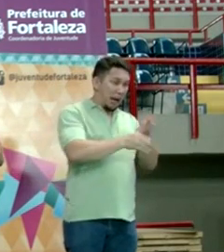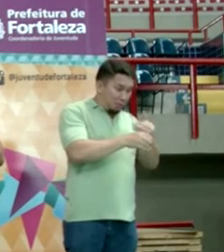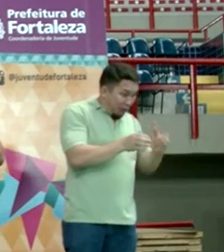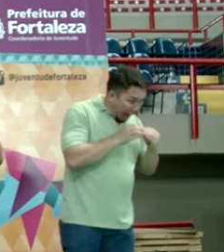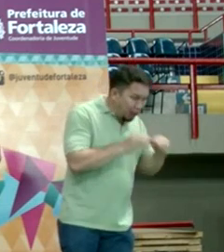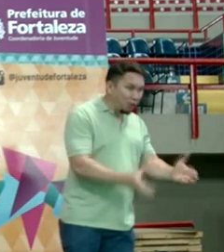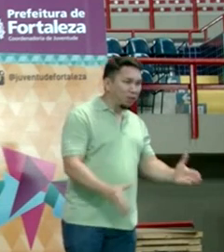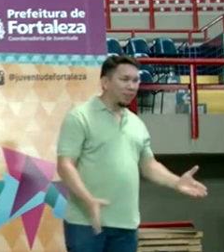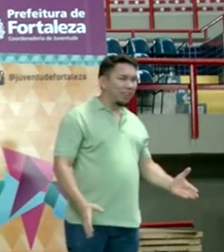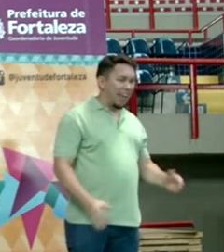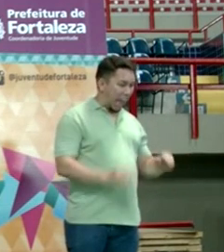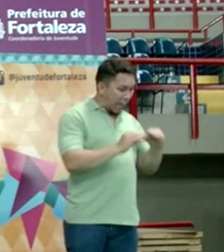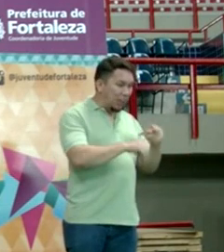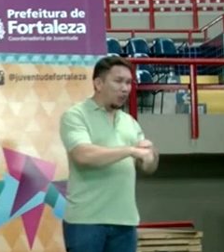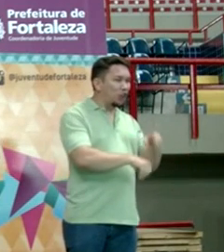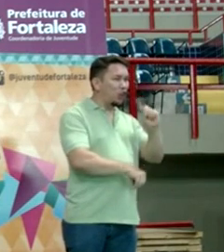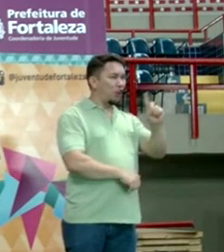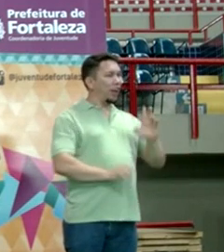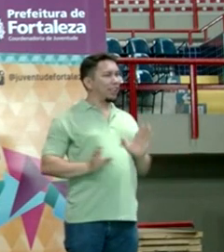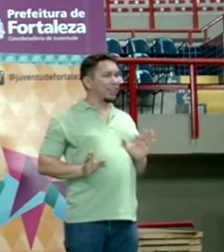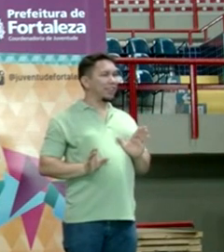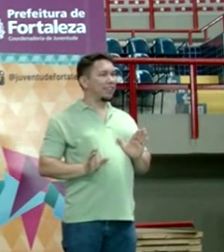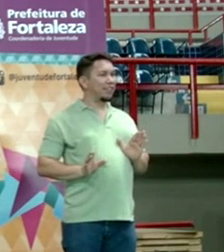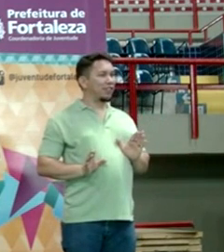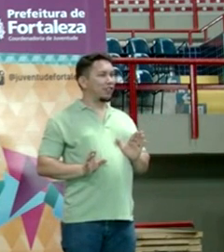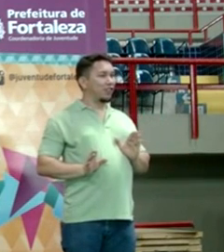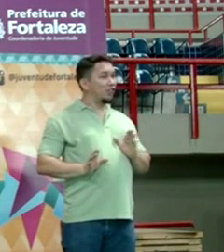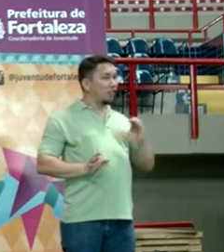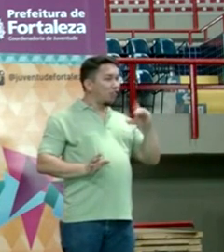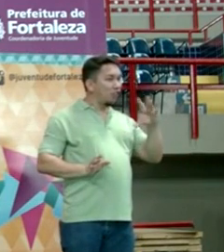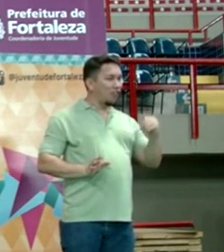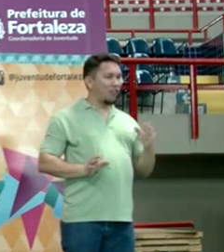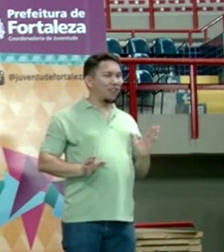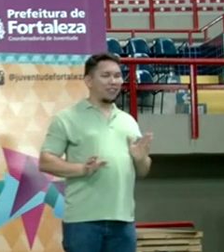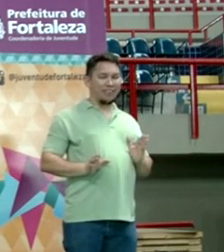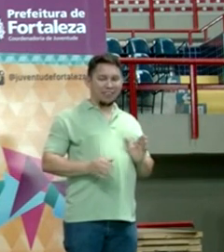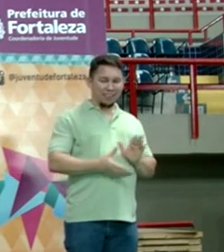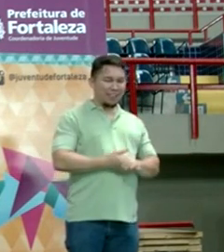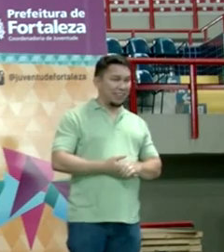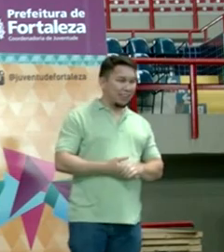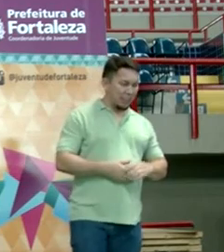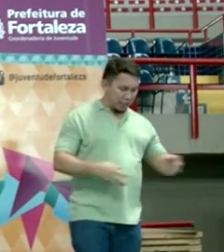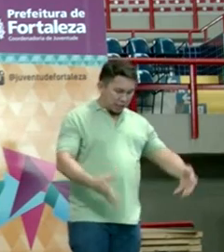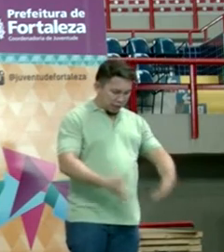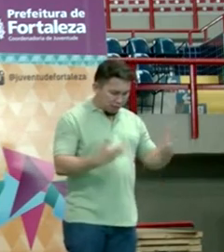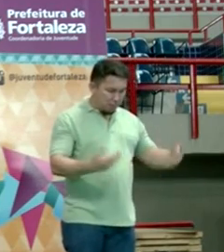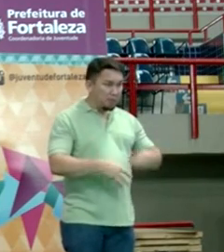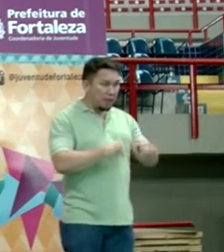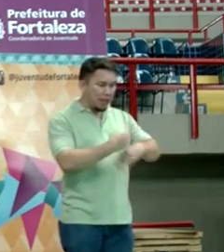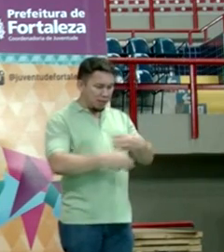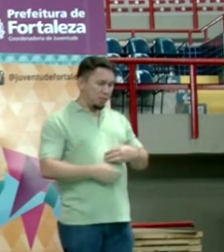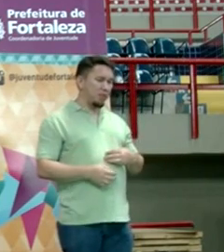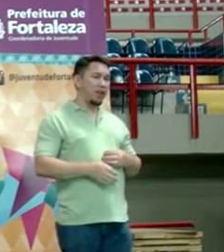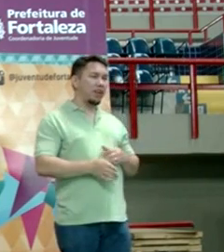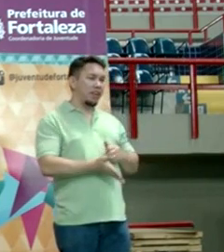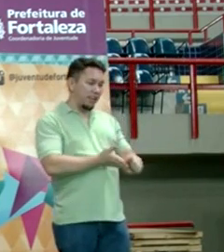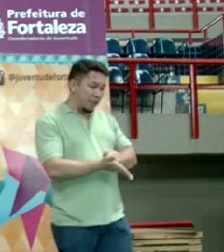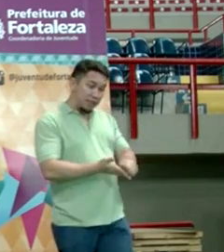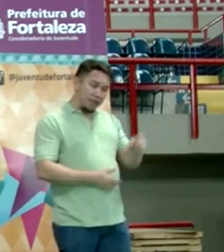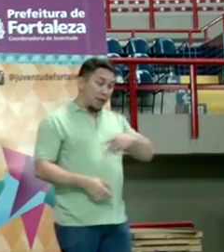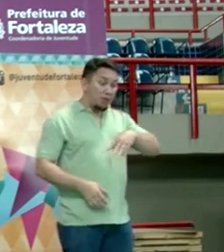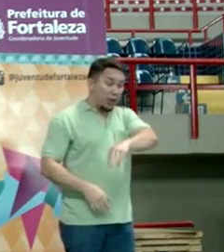rapadura. Doce de mamão com coco. Tá certo? A pessoa vai comer uma macarronada, aí botar um queijo ralado, vai